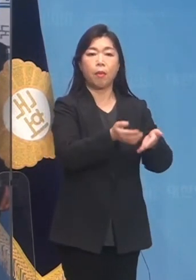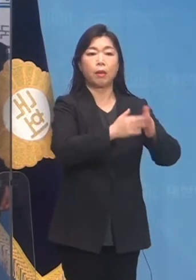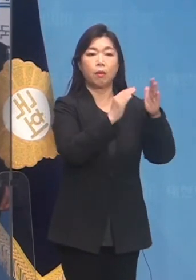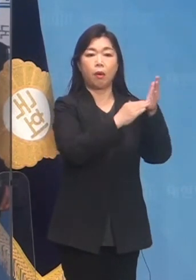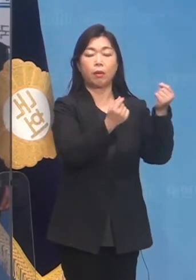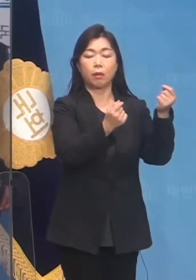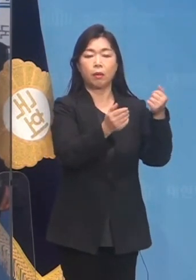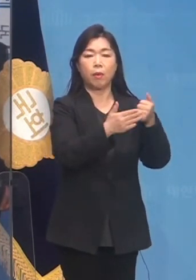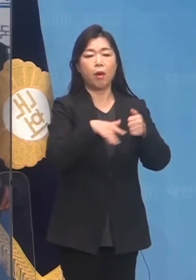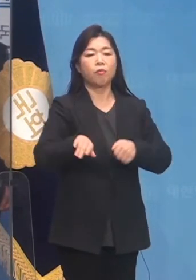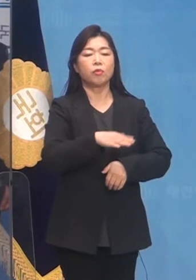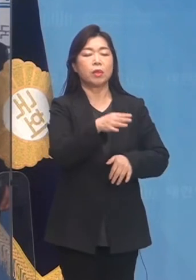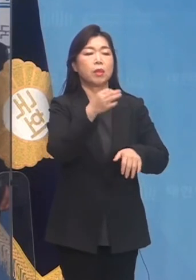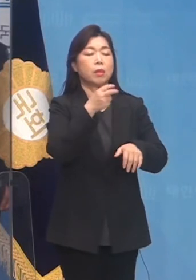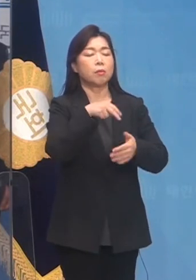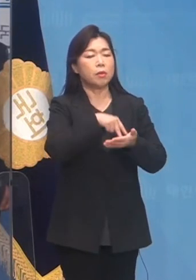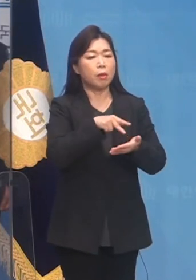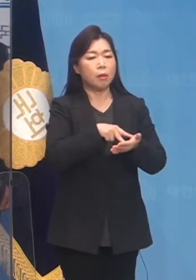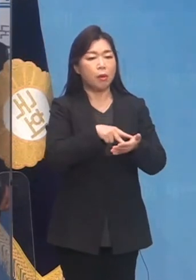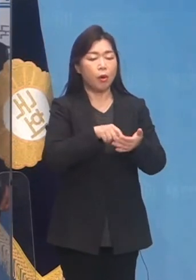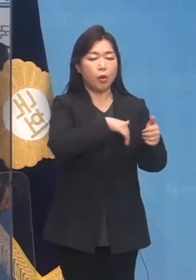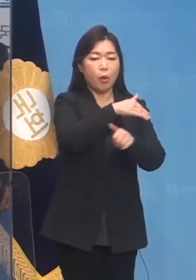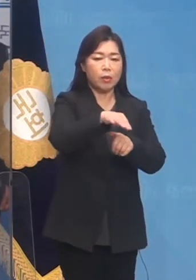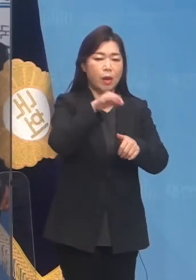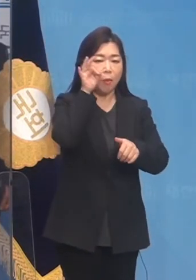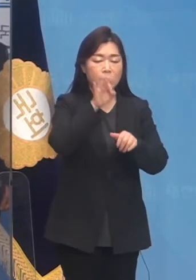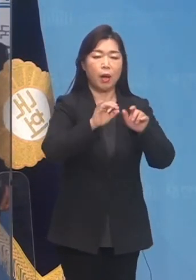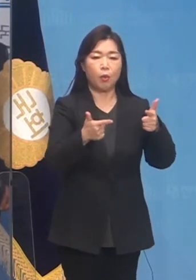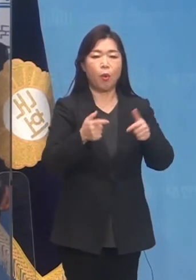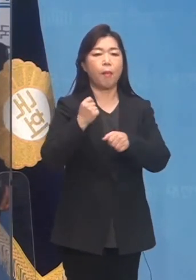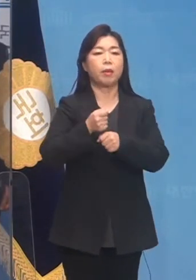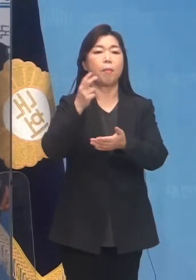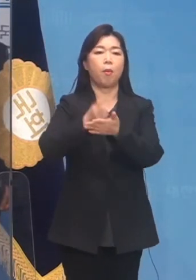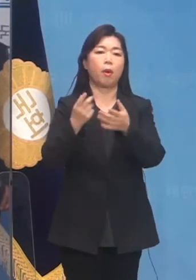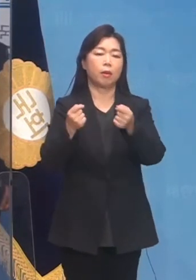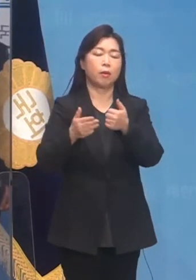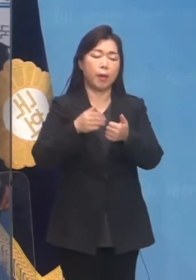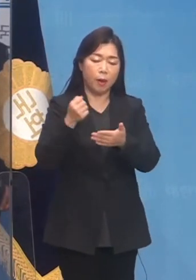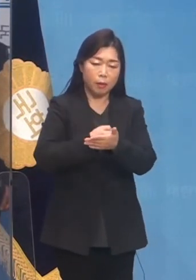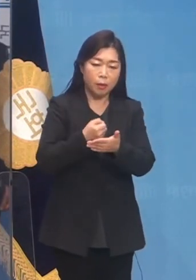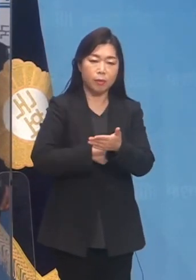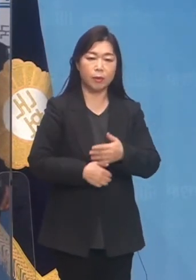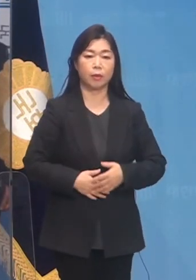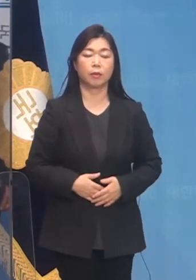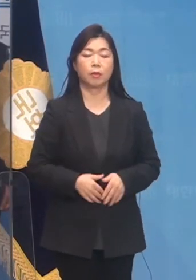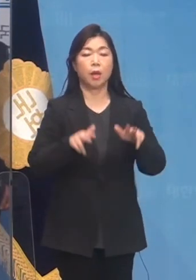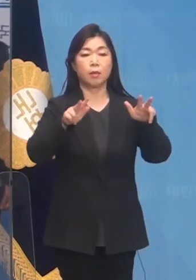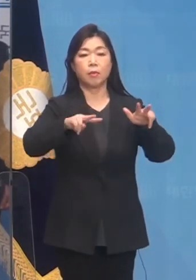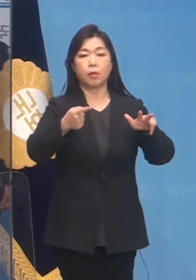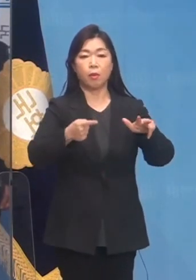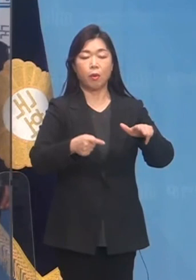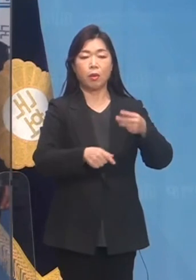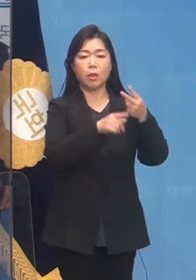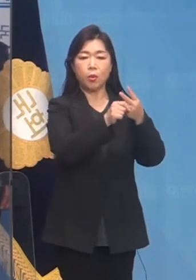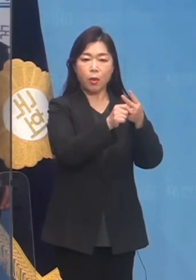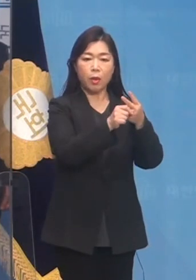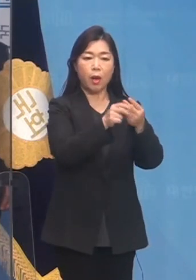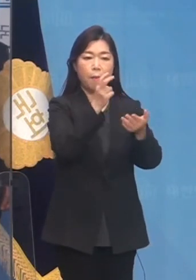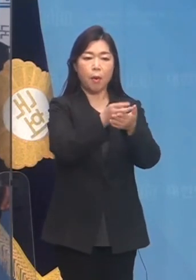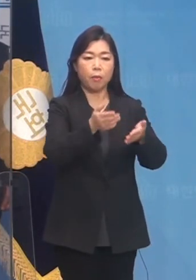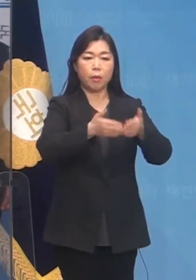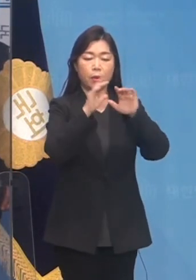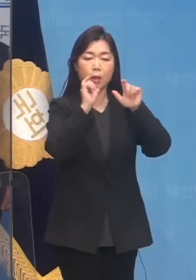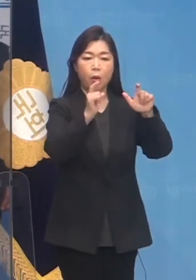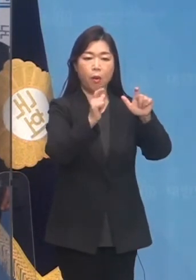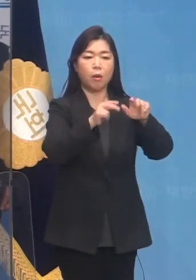이어가는 것인지에 대해서 정말 안타깝게 생각하고, 지금이라도 2월달 입법